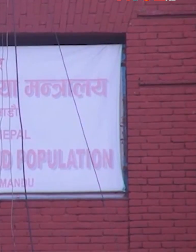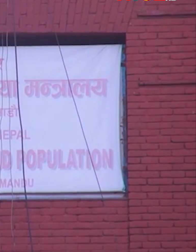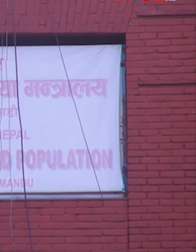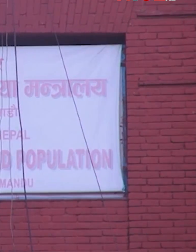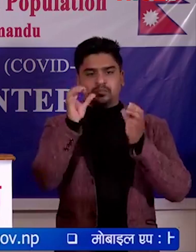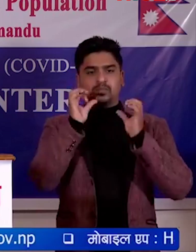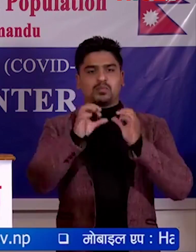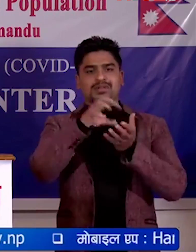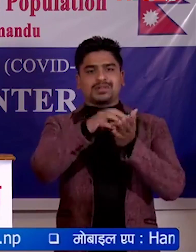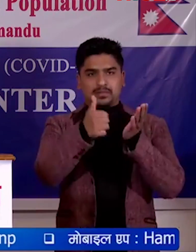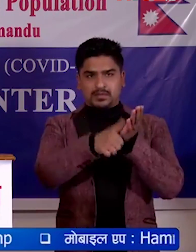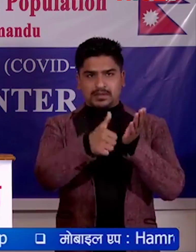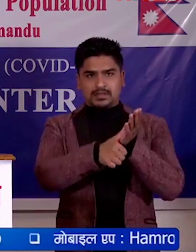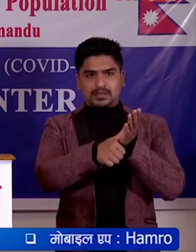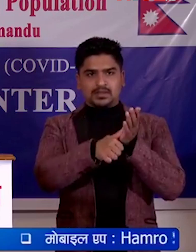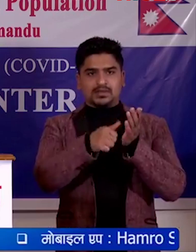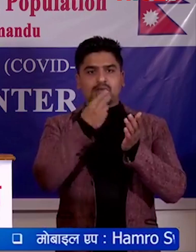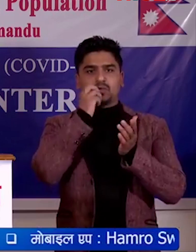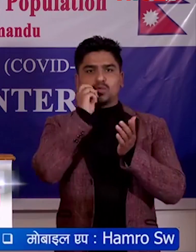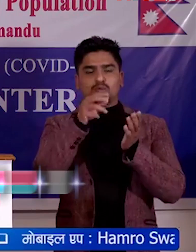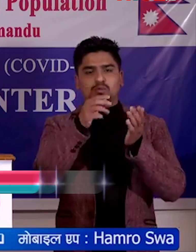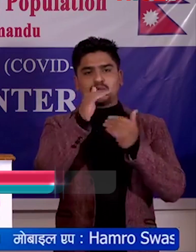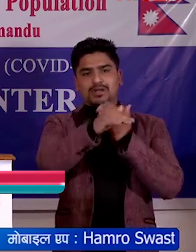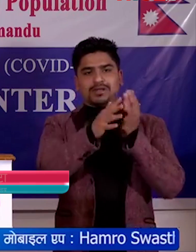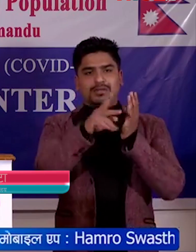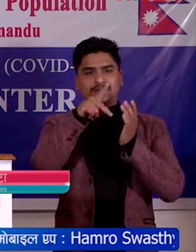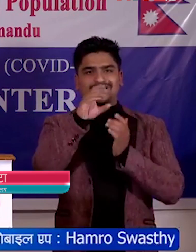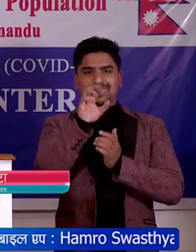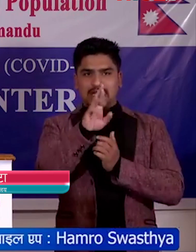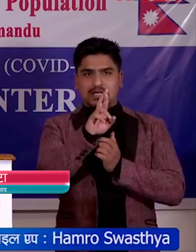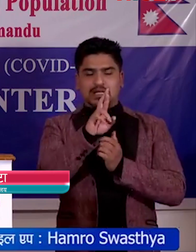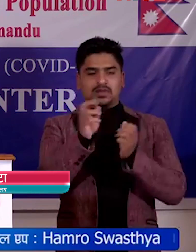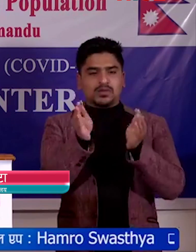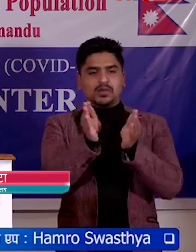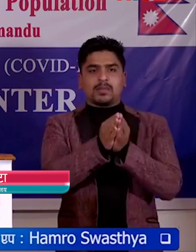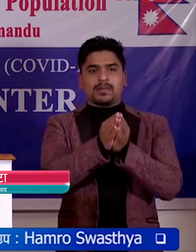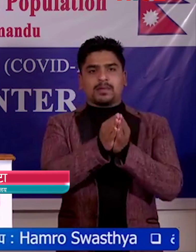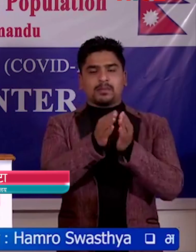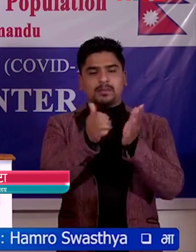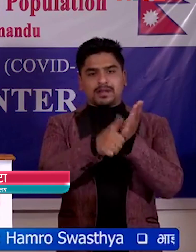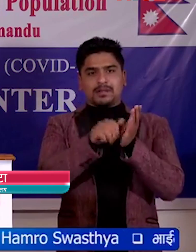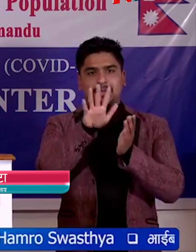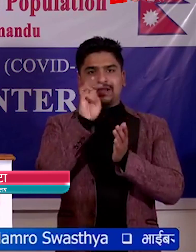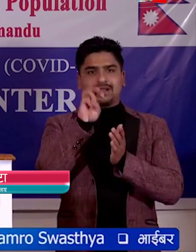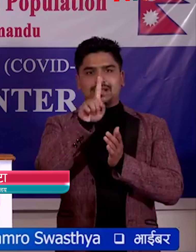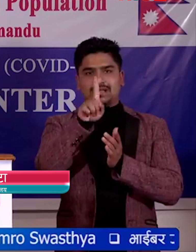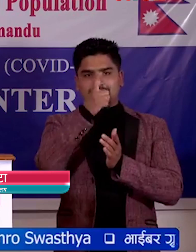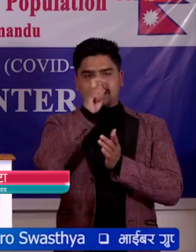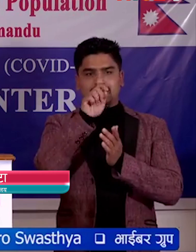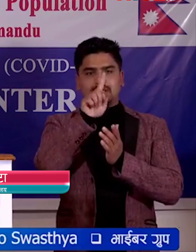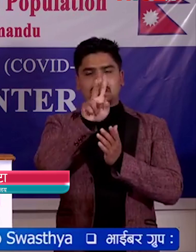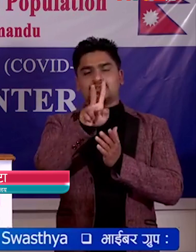देवकोटाले जानकारी दिनुभयो। स्वाब विधिबाट पिसिआरबाट कुल परीक्षण 5,184 भएको